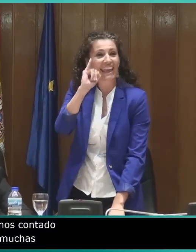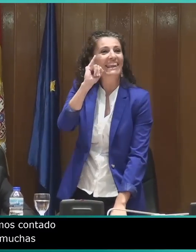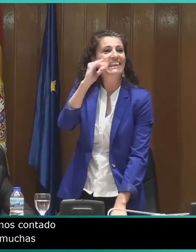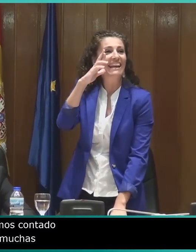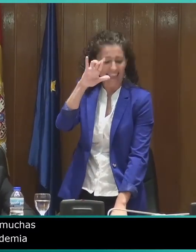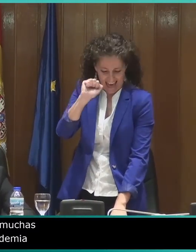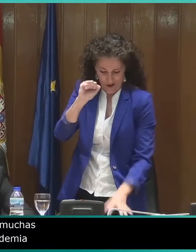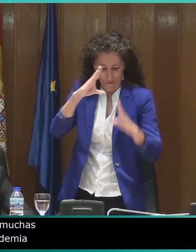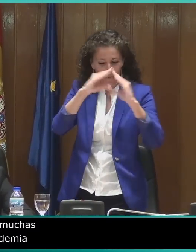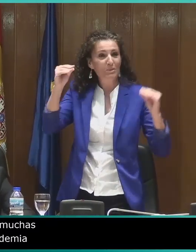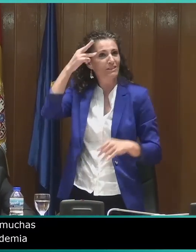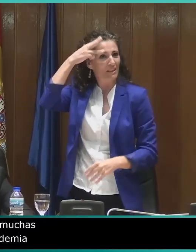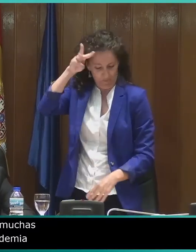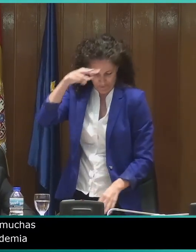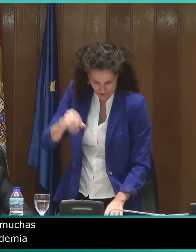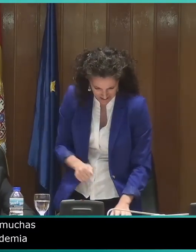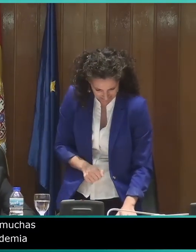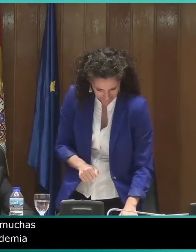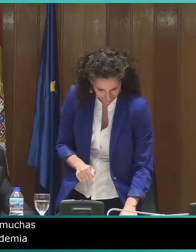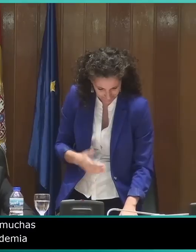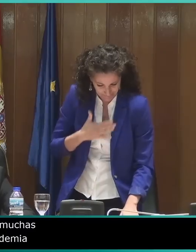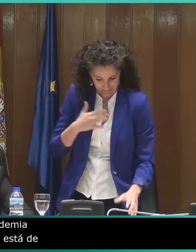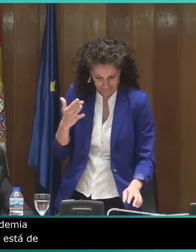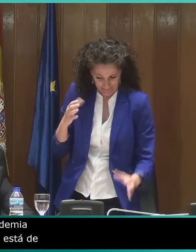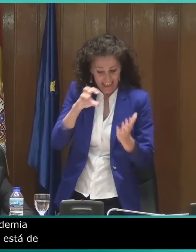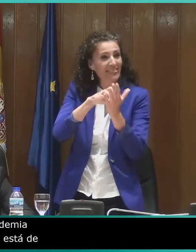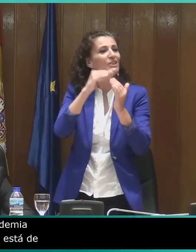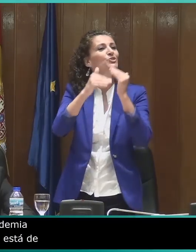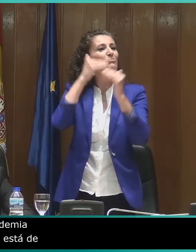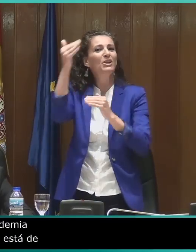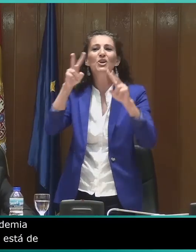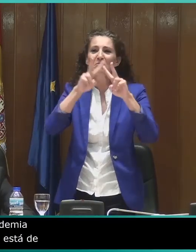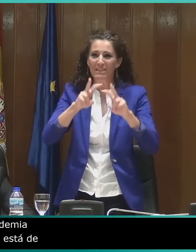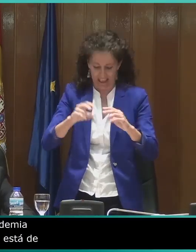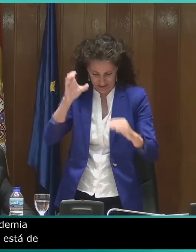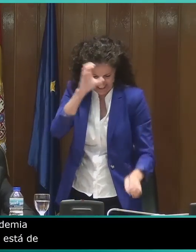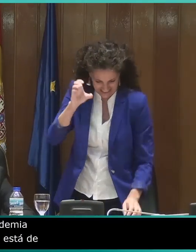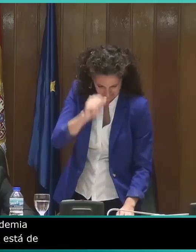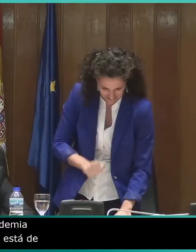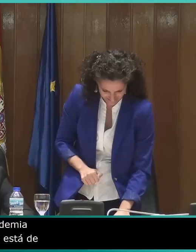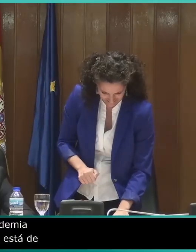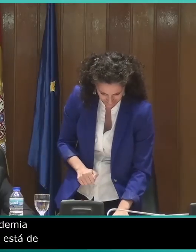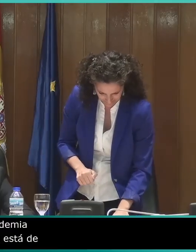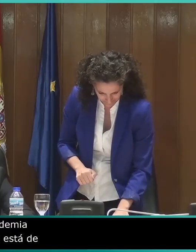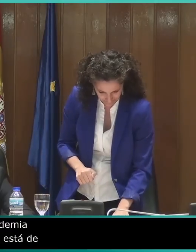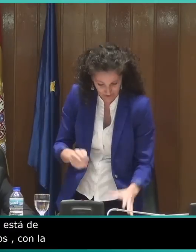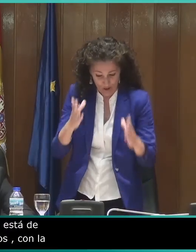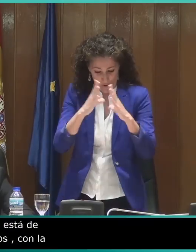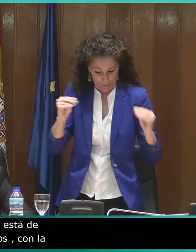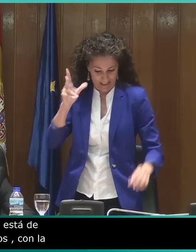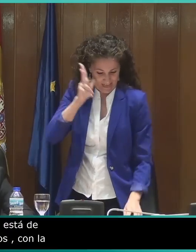BCBL y CREA Universidad POMPROFABRA, Centro Superior de Investigaciones Científicas,